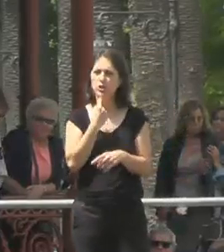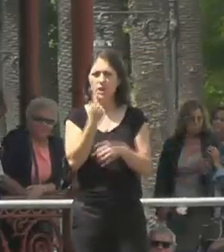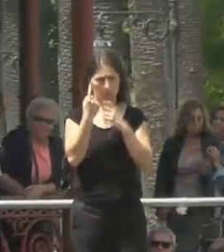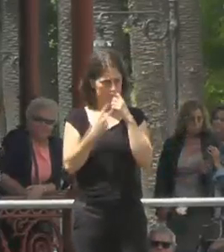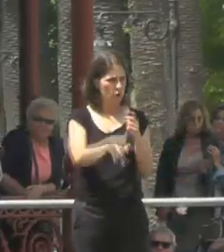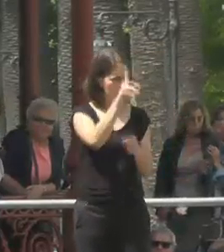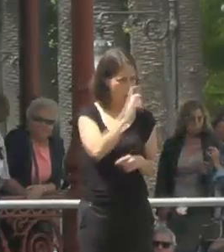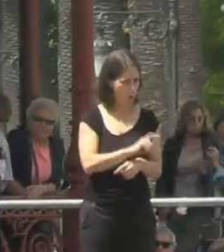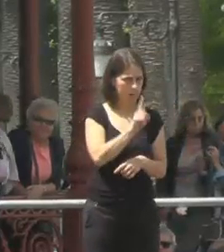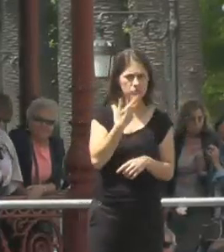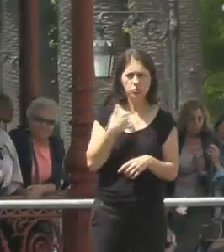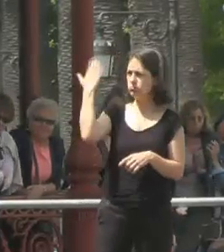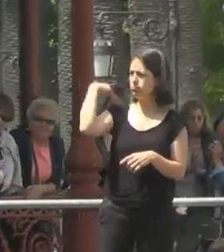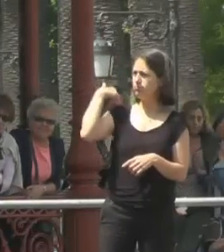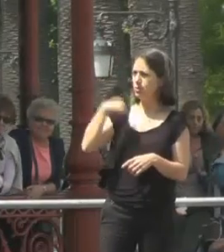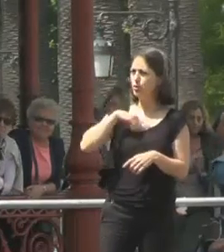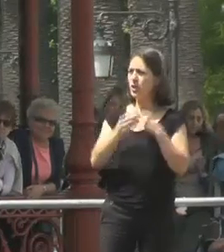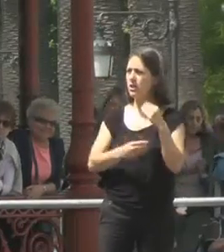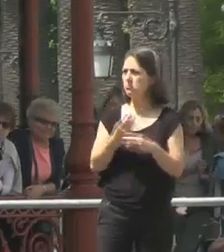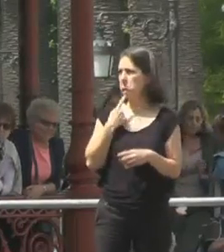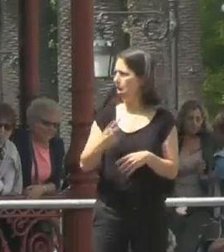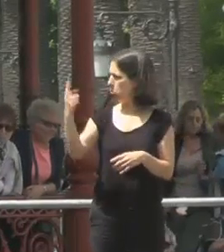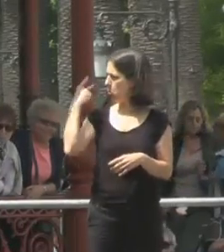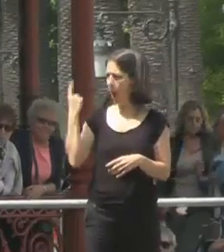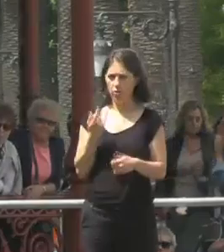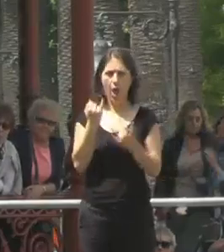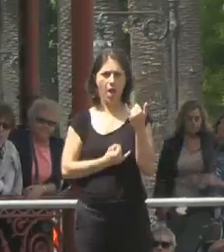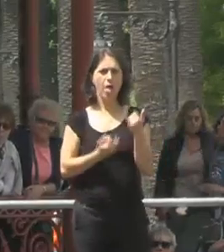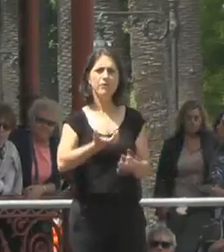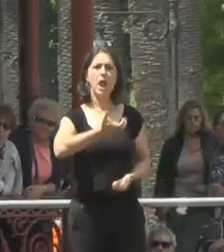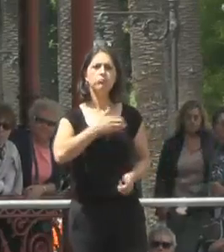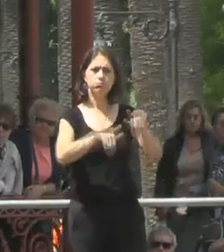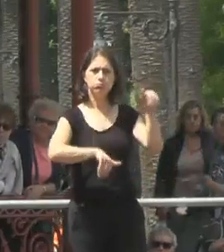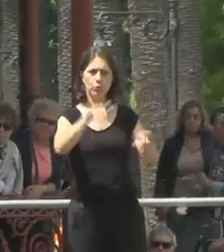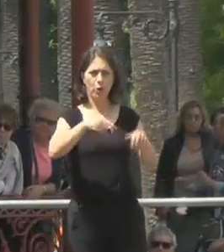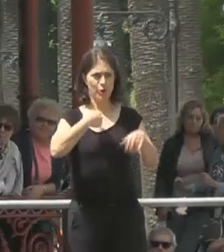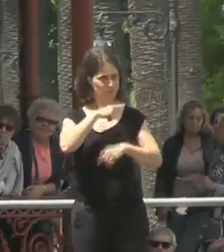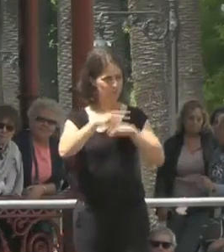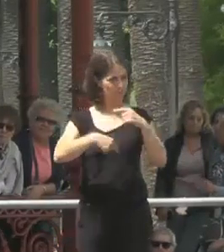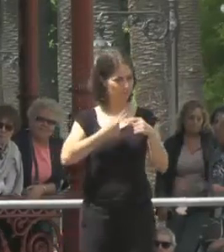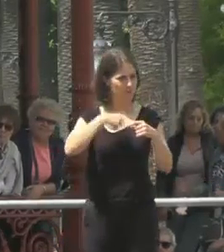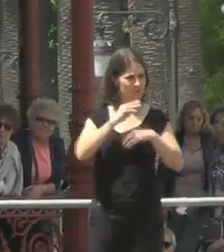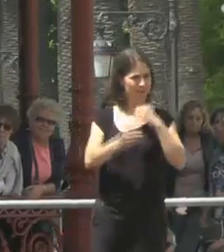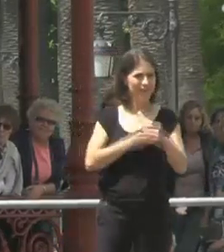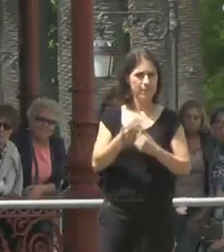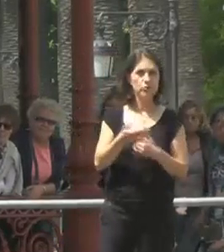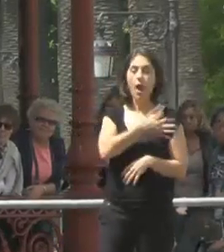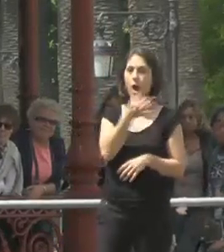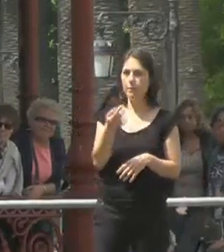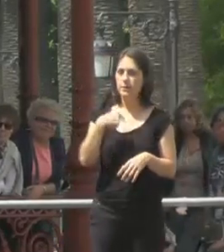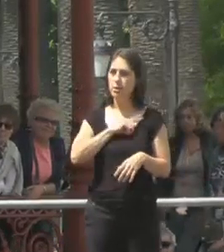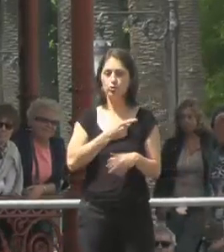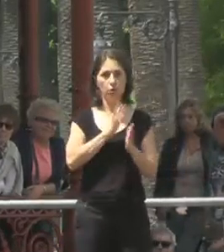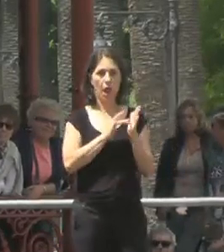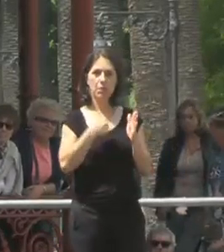quiero recordar lo que hicimos hace un año en las elecciones municipales. En nuestro caso, además, en las elecciones autonómicas, que